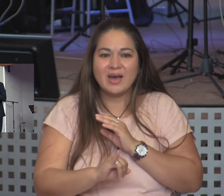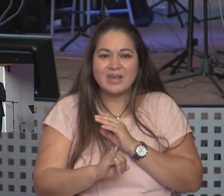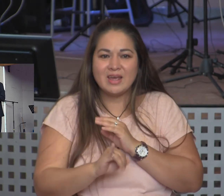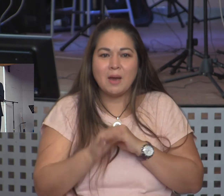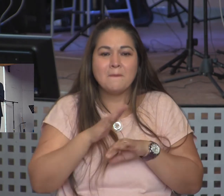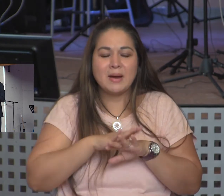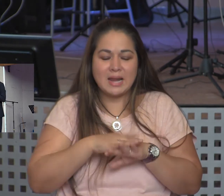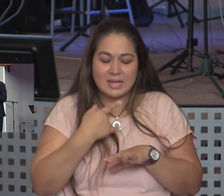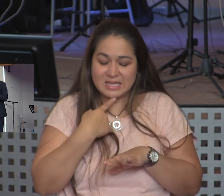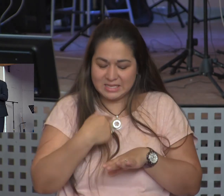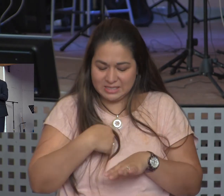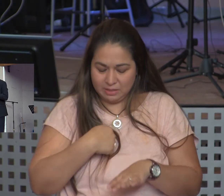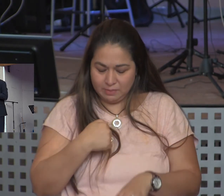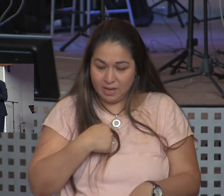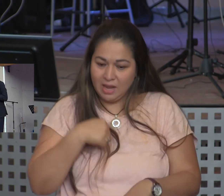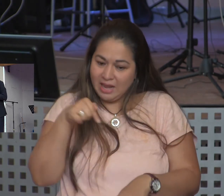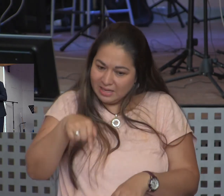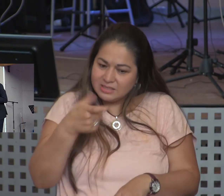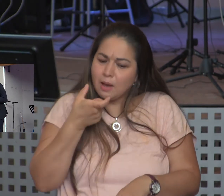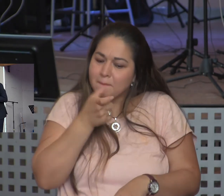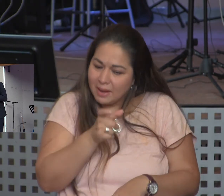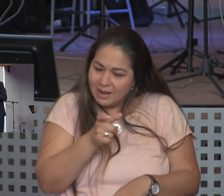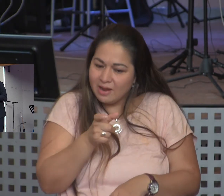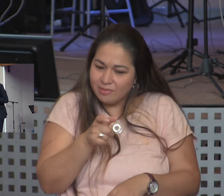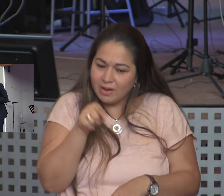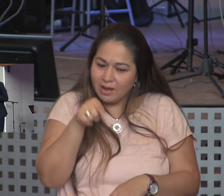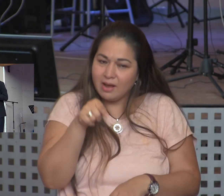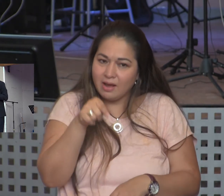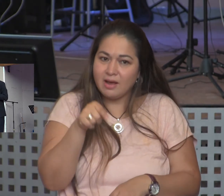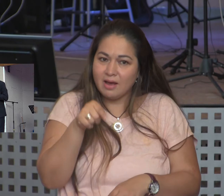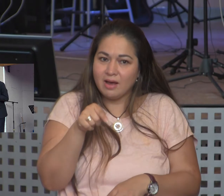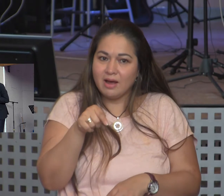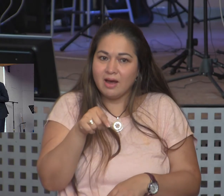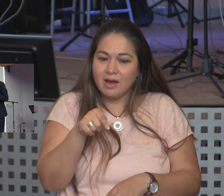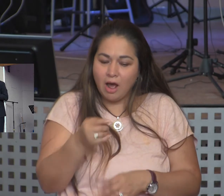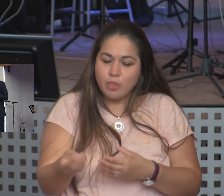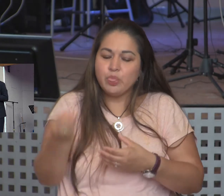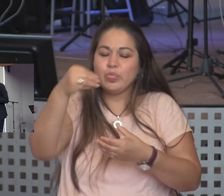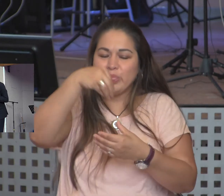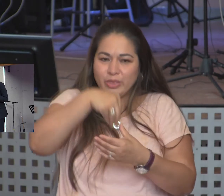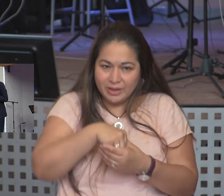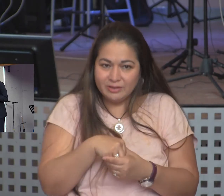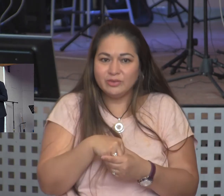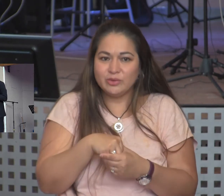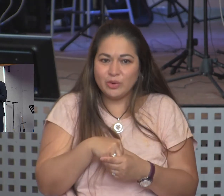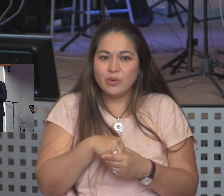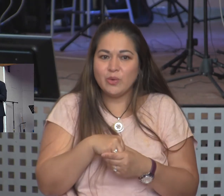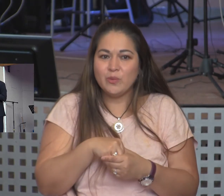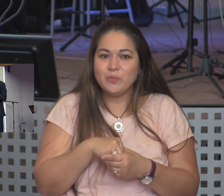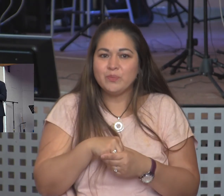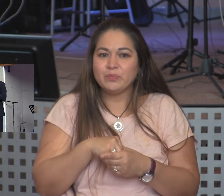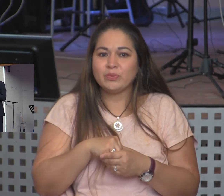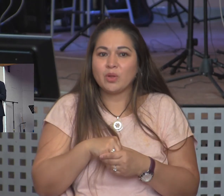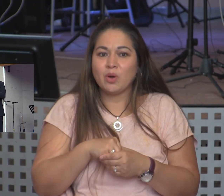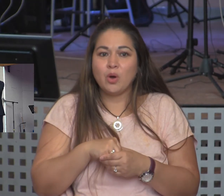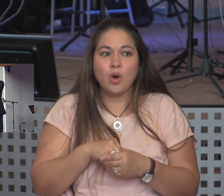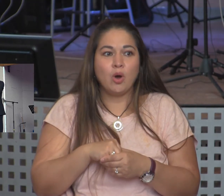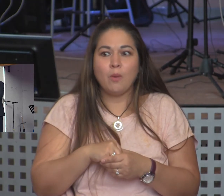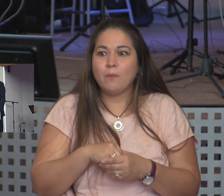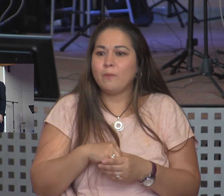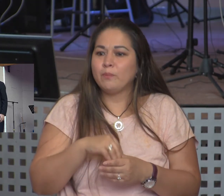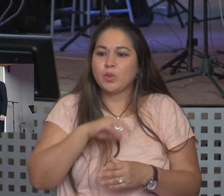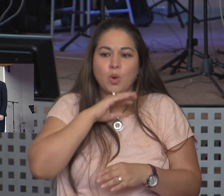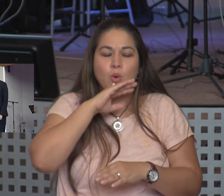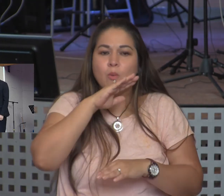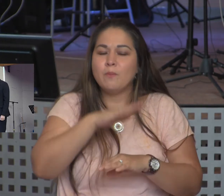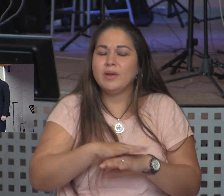de escuchar, por sí sola, tiene la capacidad de hacer aquello que ha demandado.